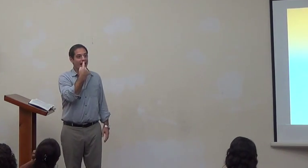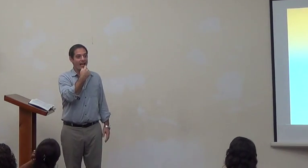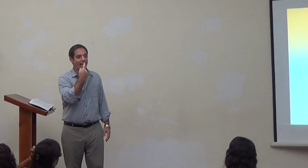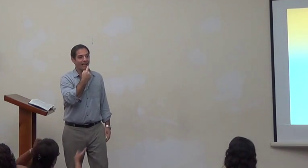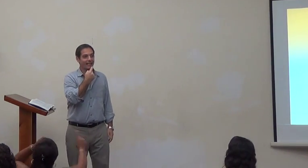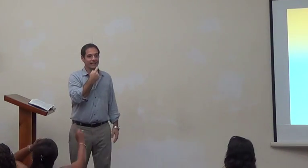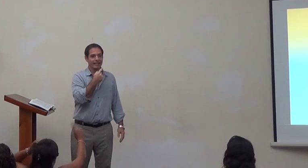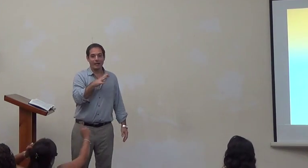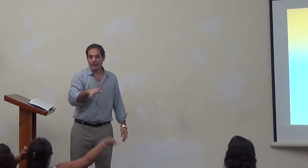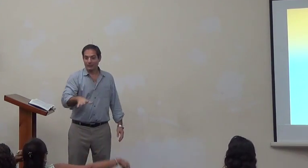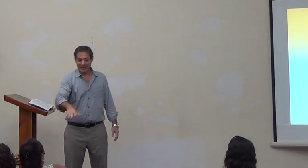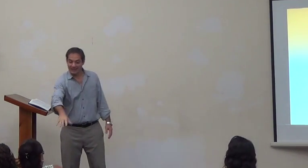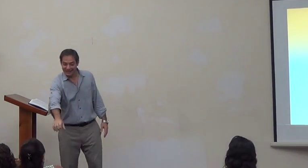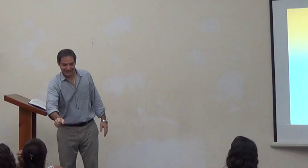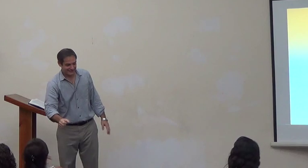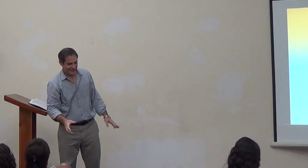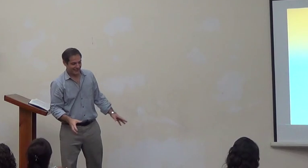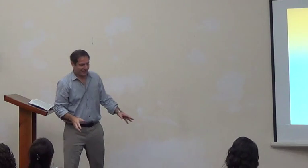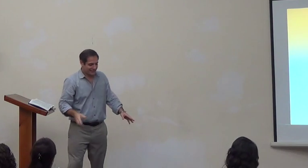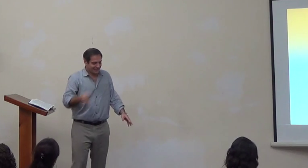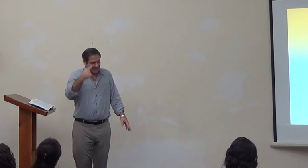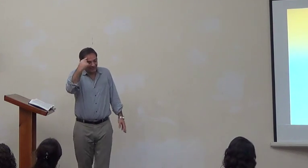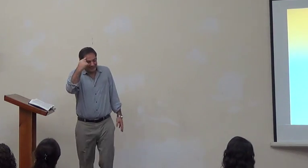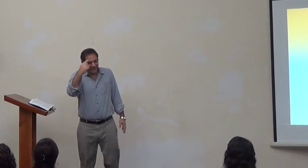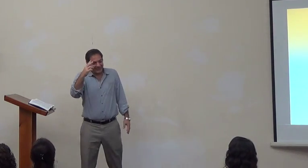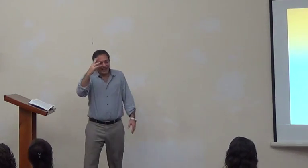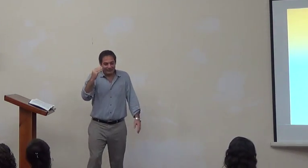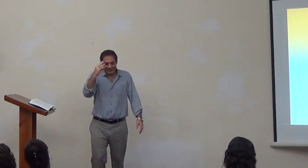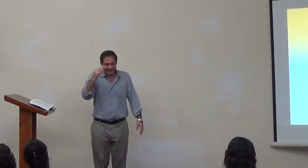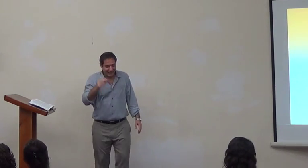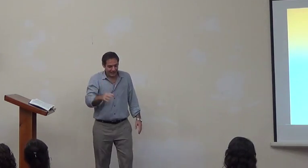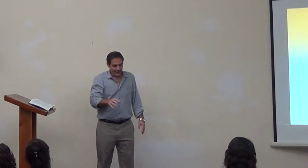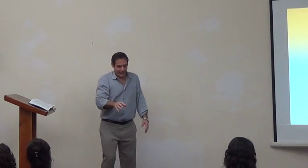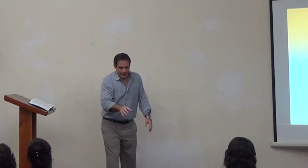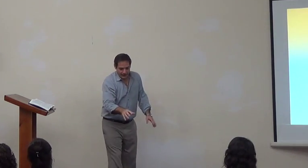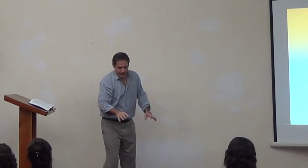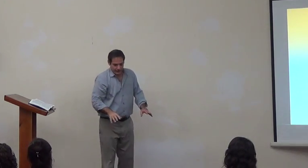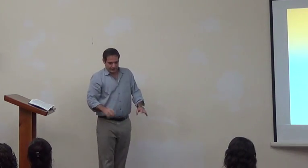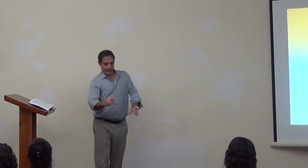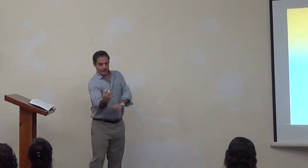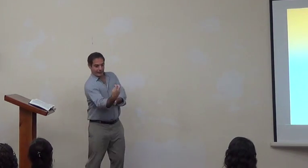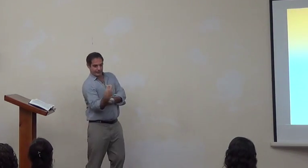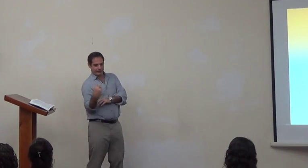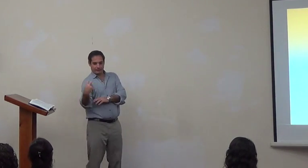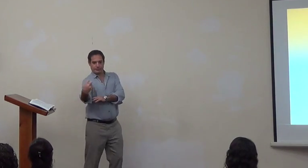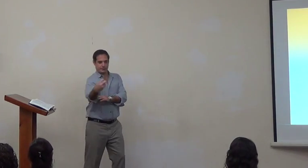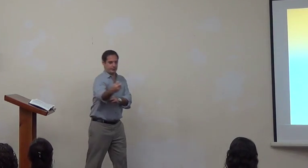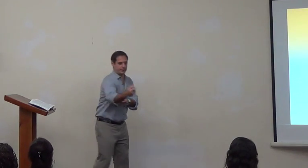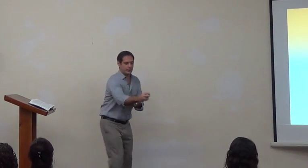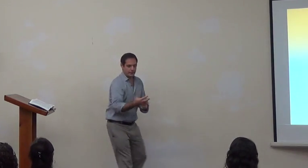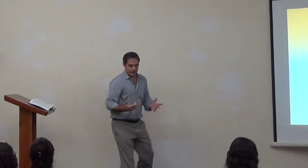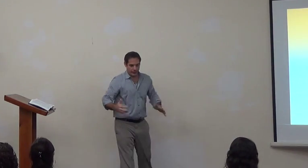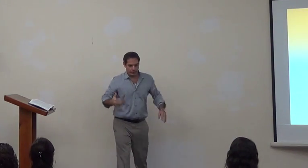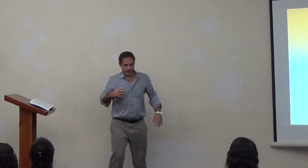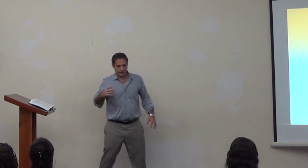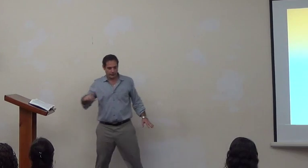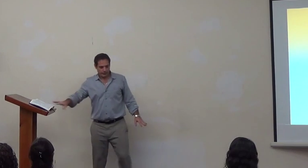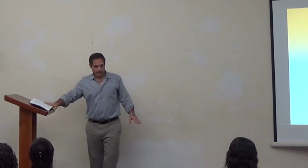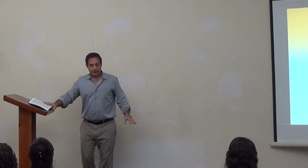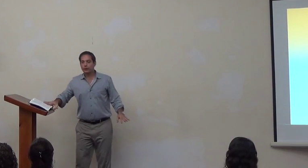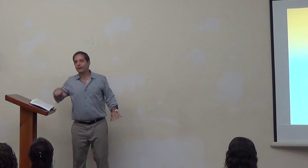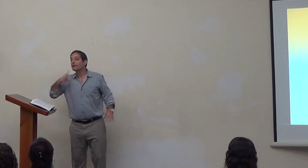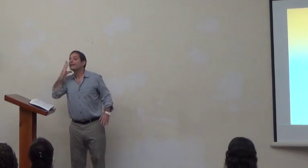¿Por la boca? No, ahí. ¿Por la cabeza? No pienso que estaba Maicel. Ya, le serví. ¿En qué estaba